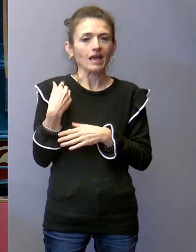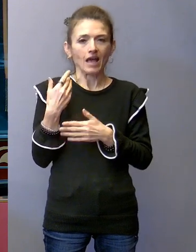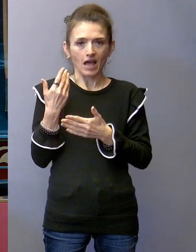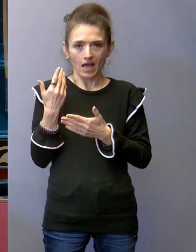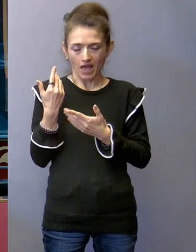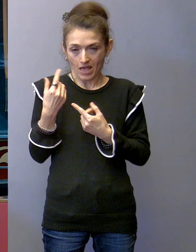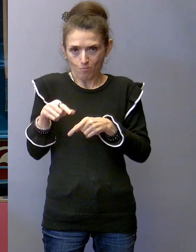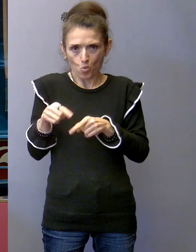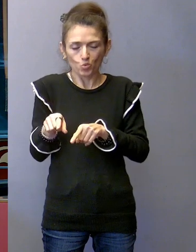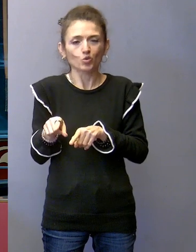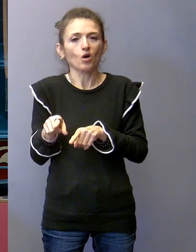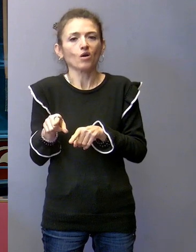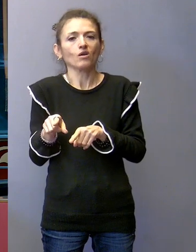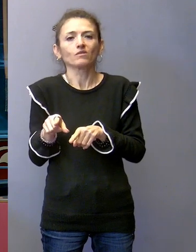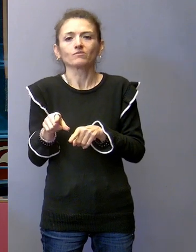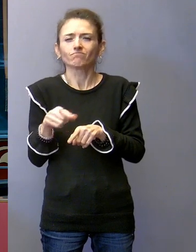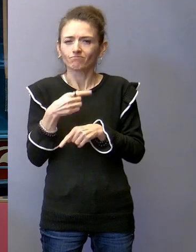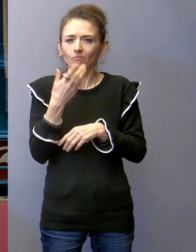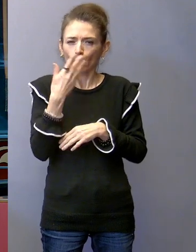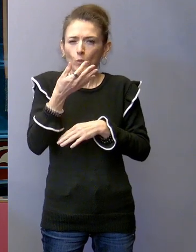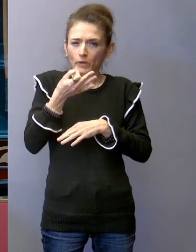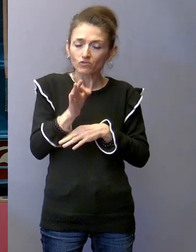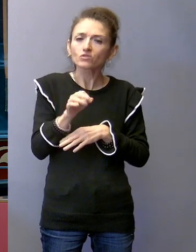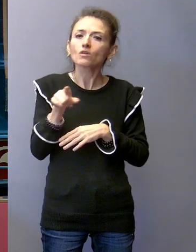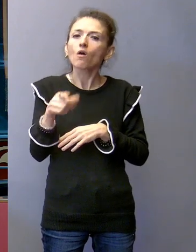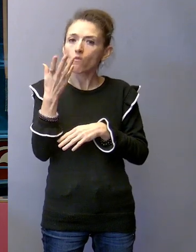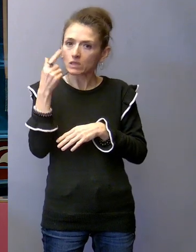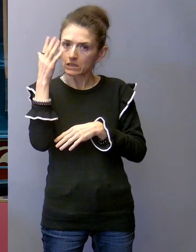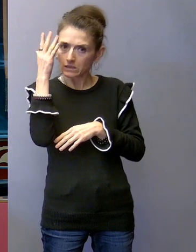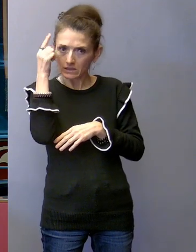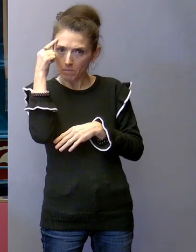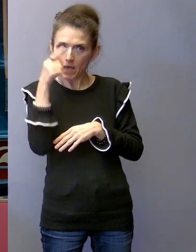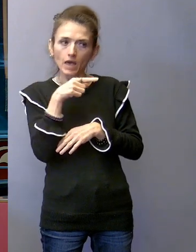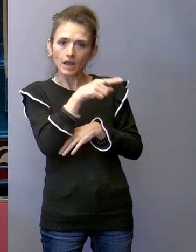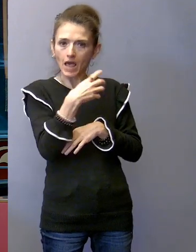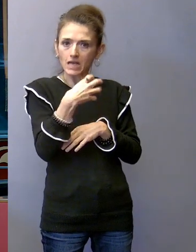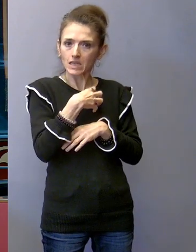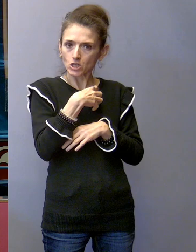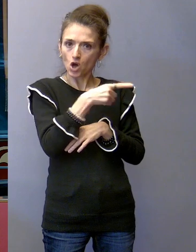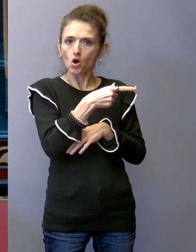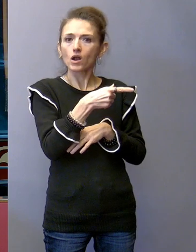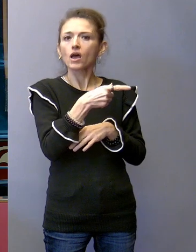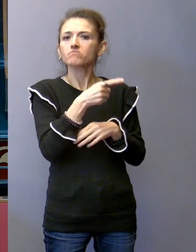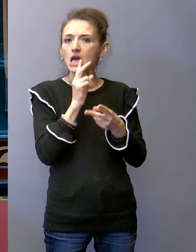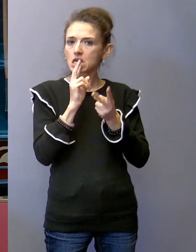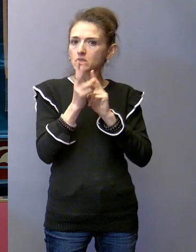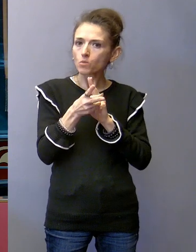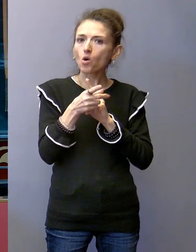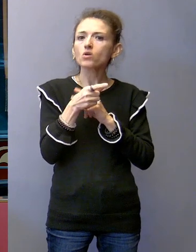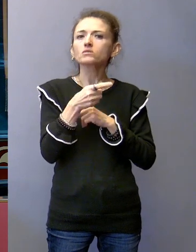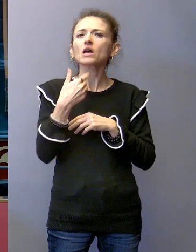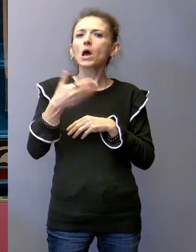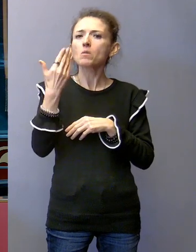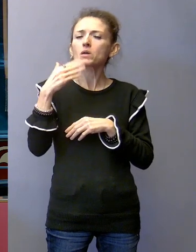allora e voglio essere preciso chiede l'approfondimento e una risposta dall'assessore circa il diniego